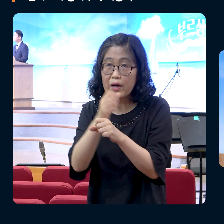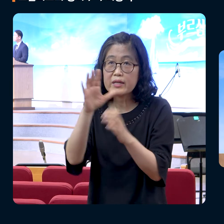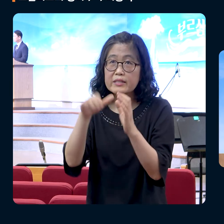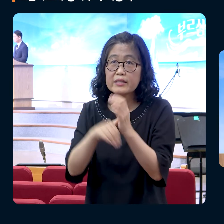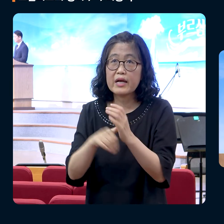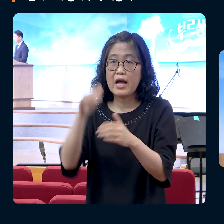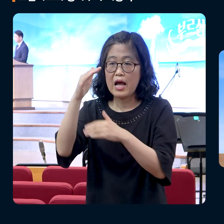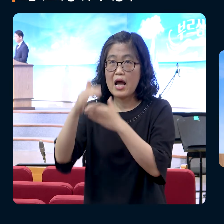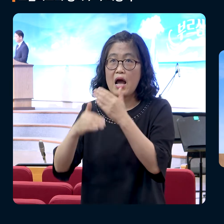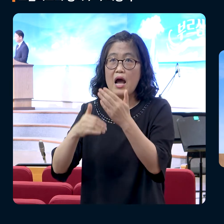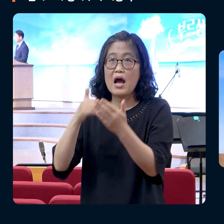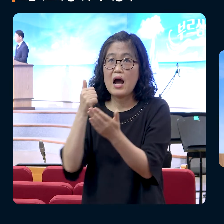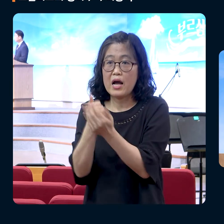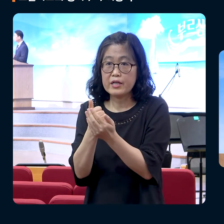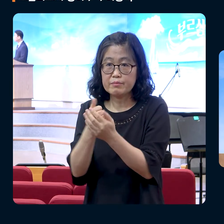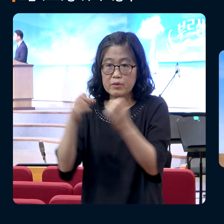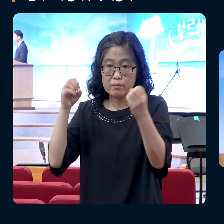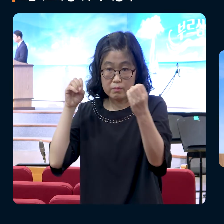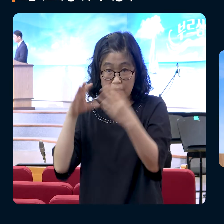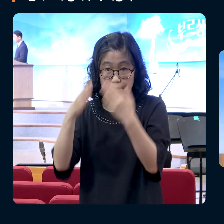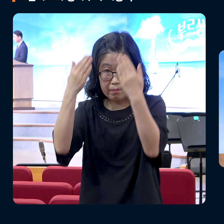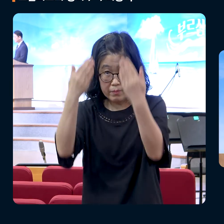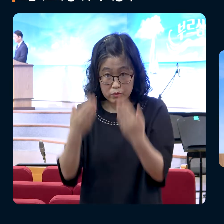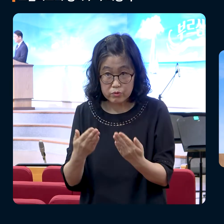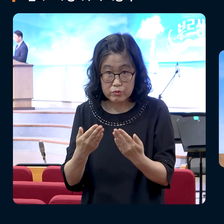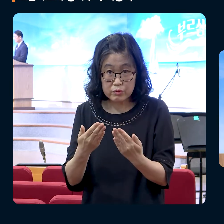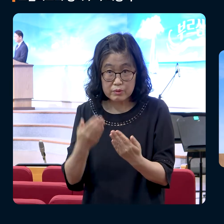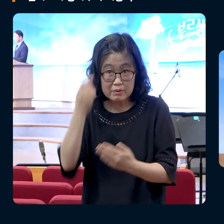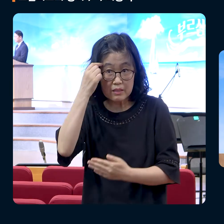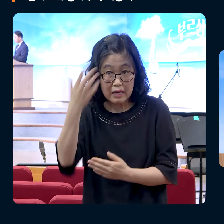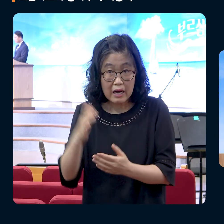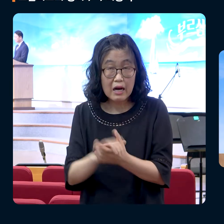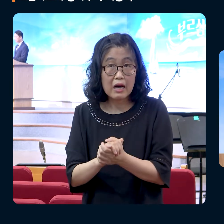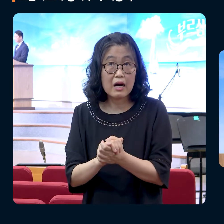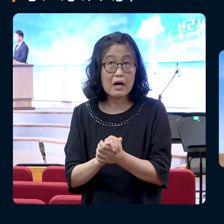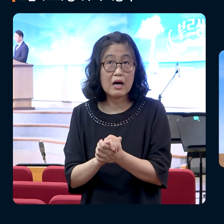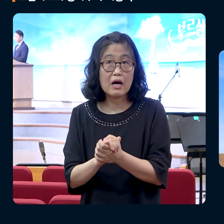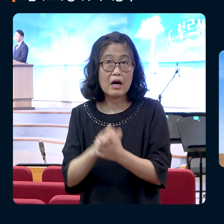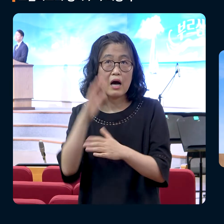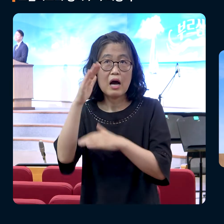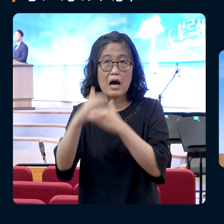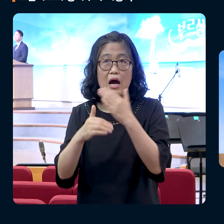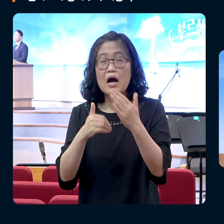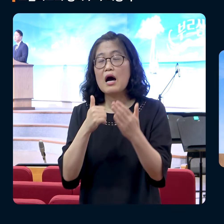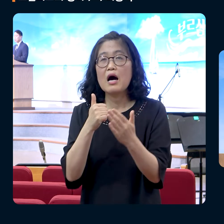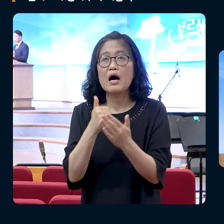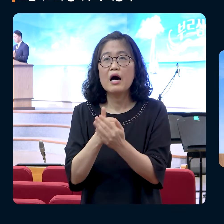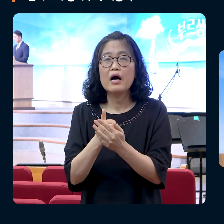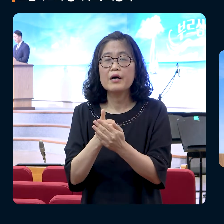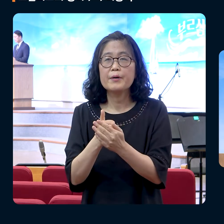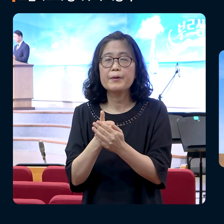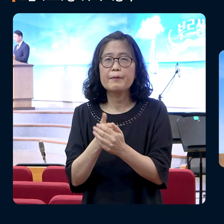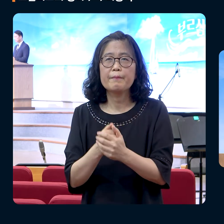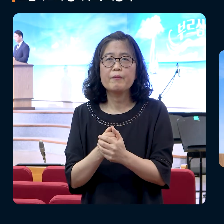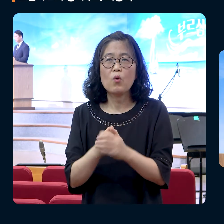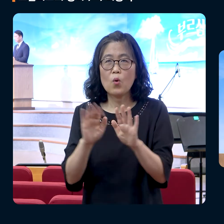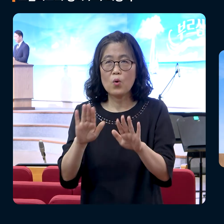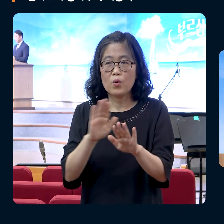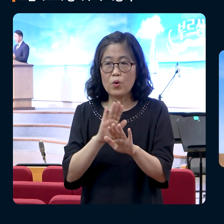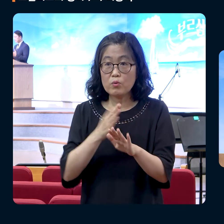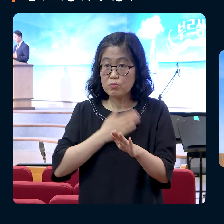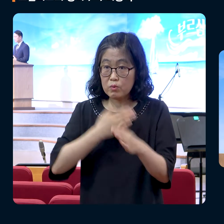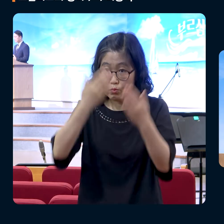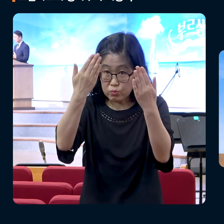수 있던가요? 성경의 진리를 통해서 계시된 명확한 하나님의 뜻 이외에는 오늘 나에게